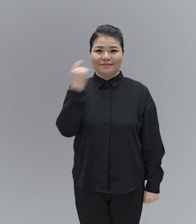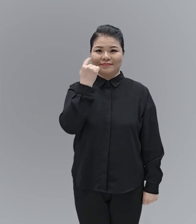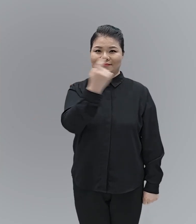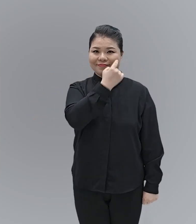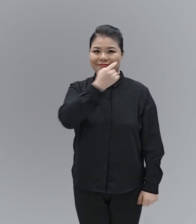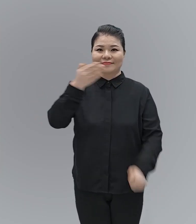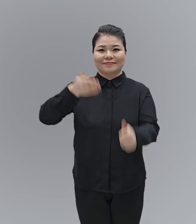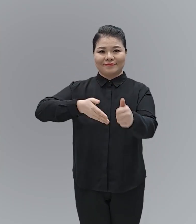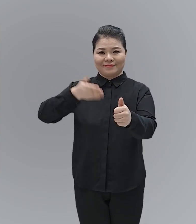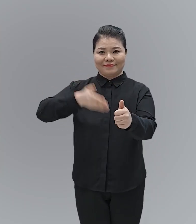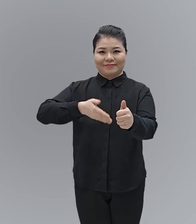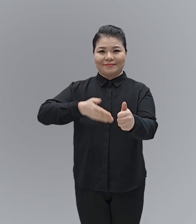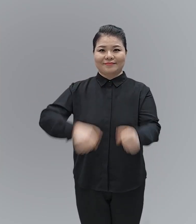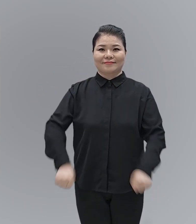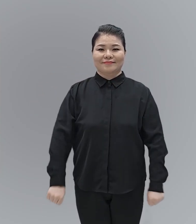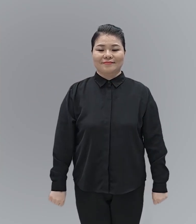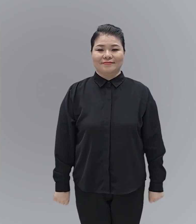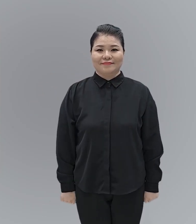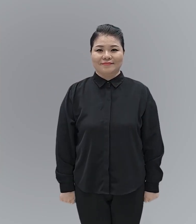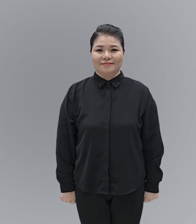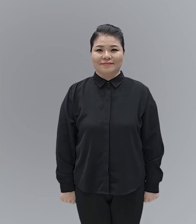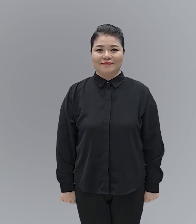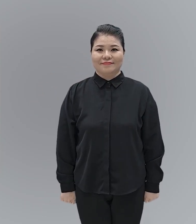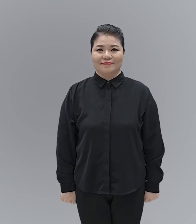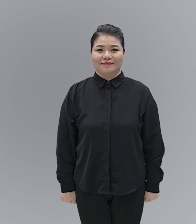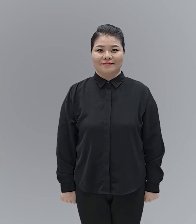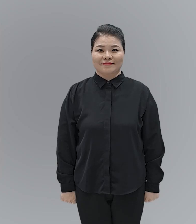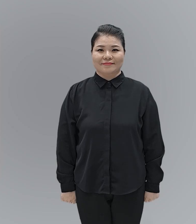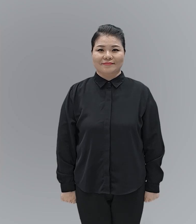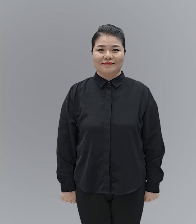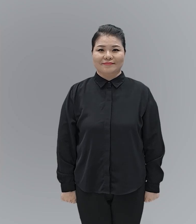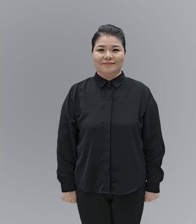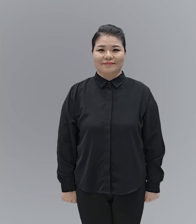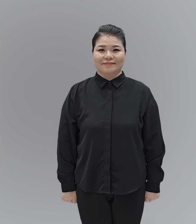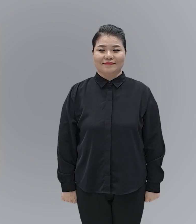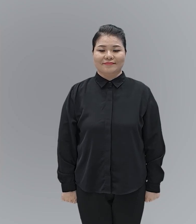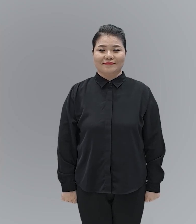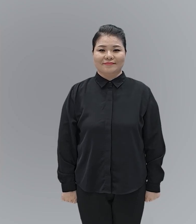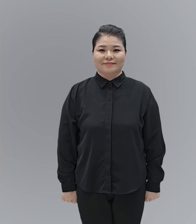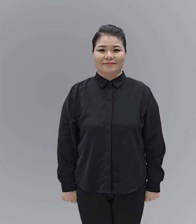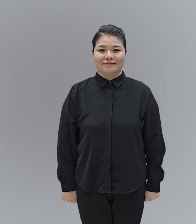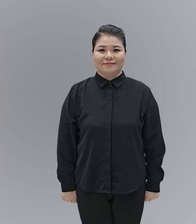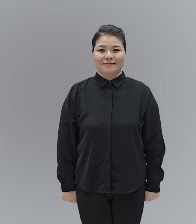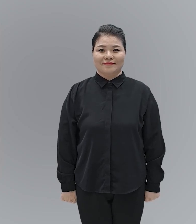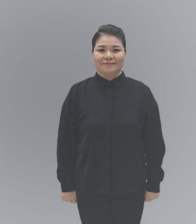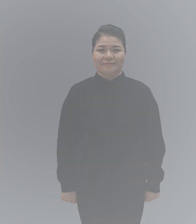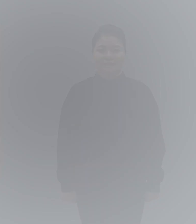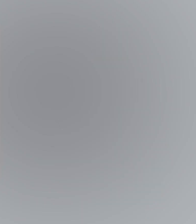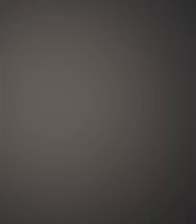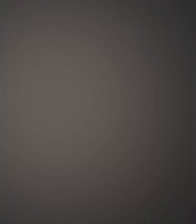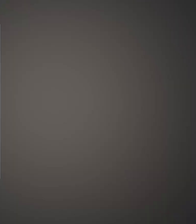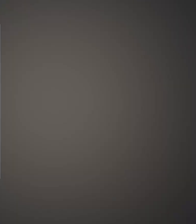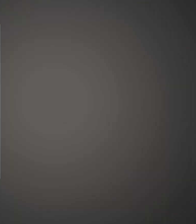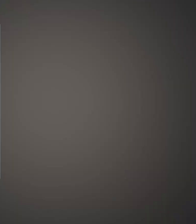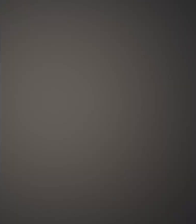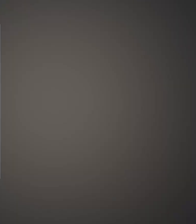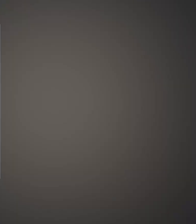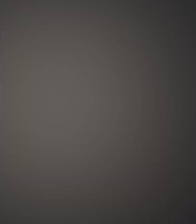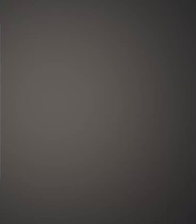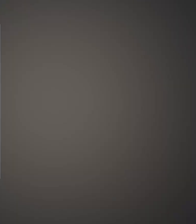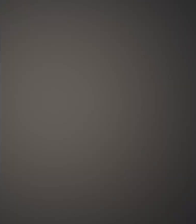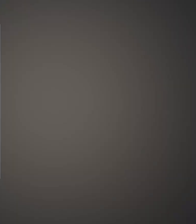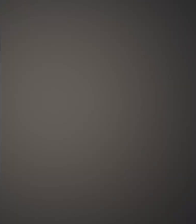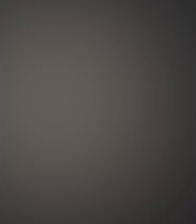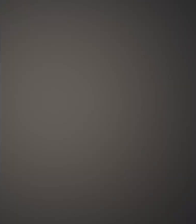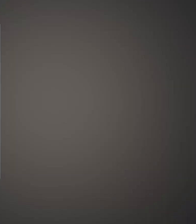해밍웨이. 저자 어니스트 해밍웨이. 출판사 한빛비즈.